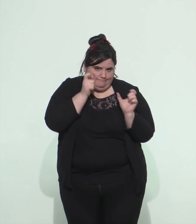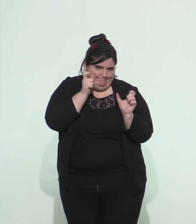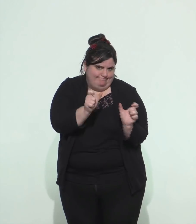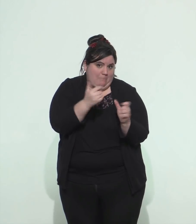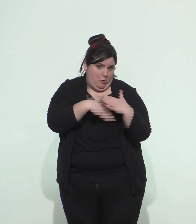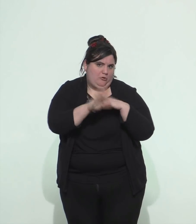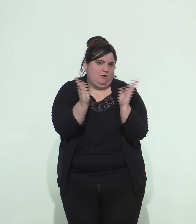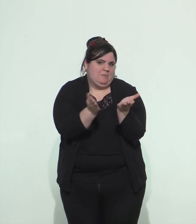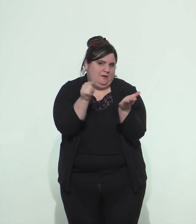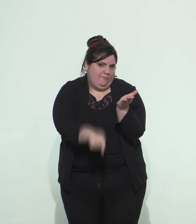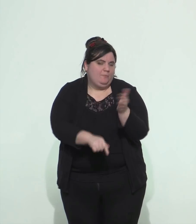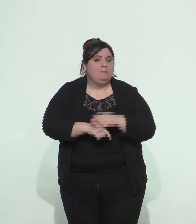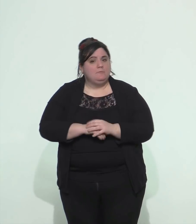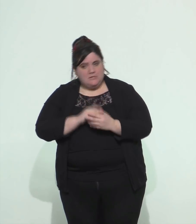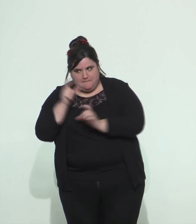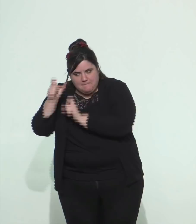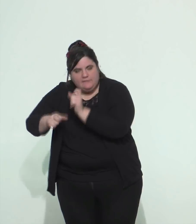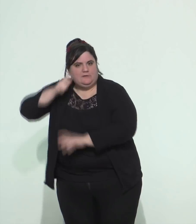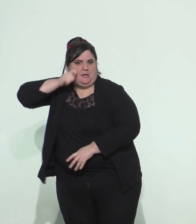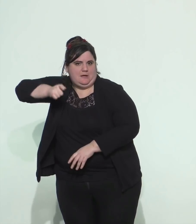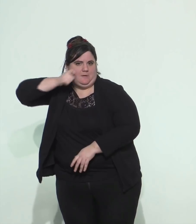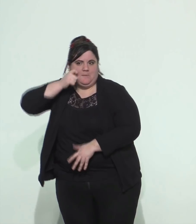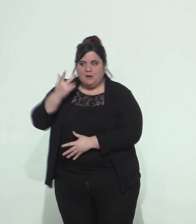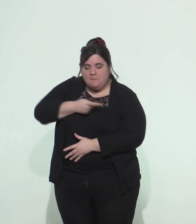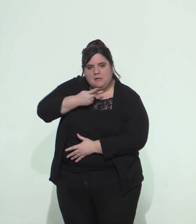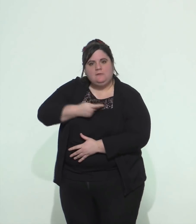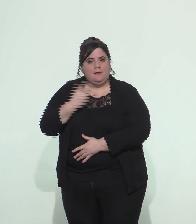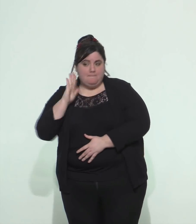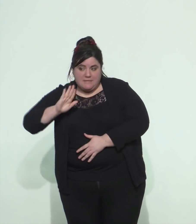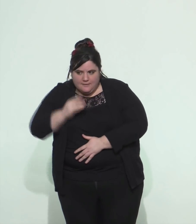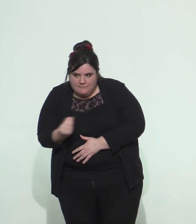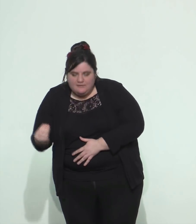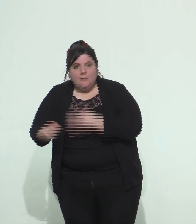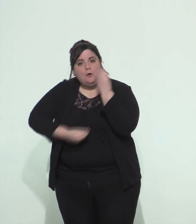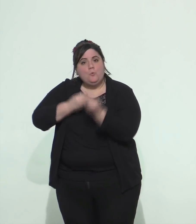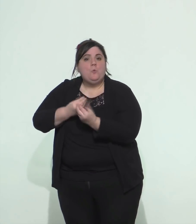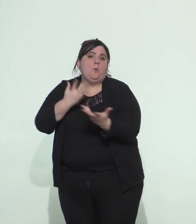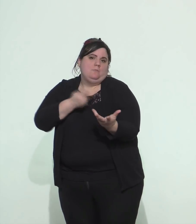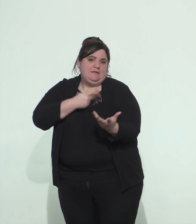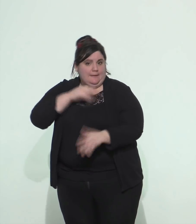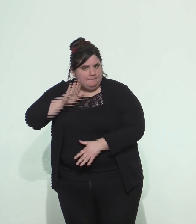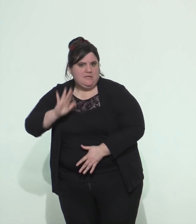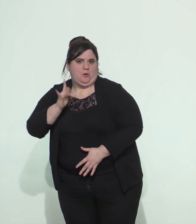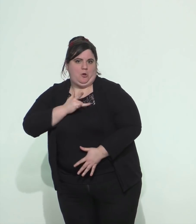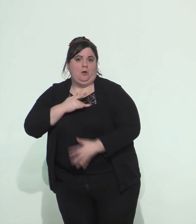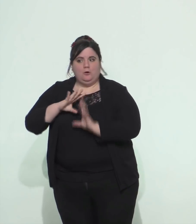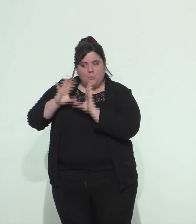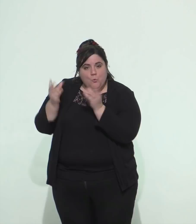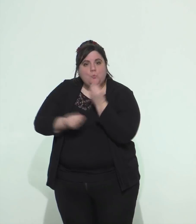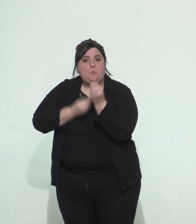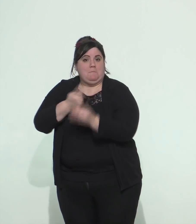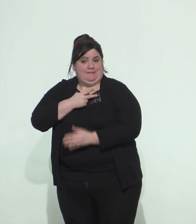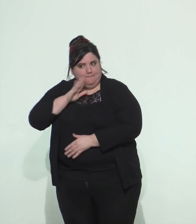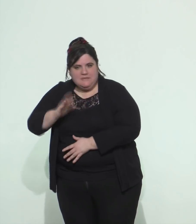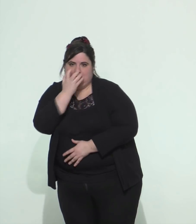surveillance hospitalière, une intervention spécialisée de pédiatre, de réanimateur ou de cardiologue. Et donc, le message que je souhaite passer aux